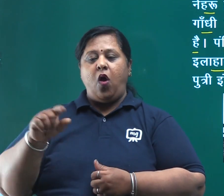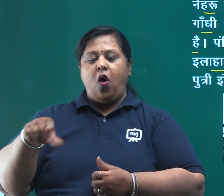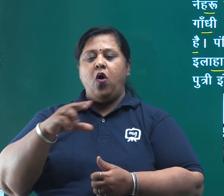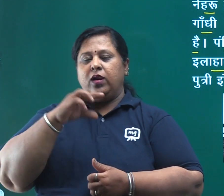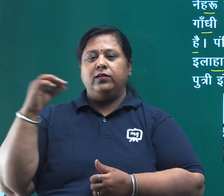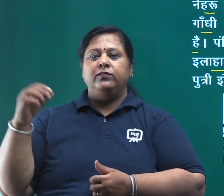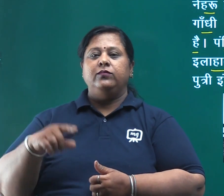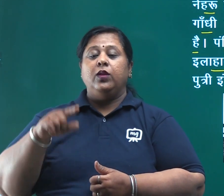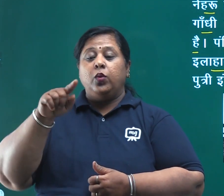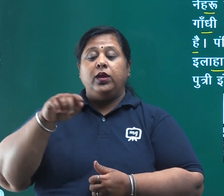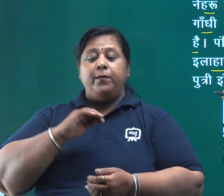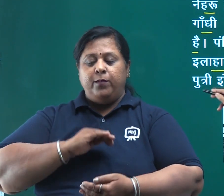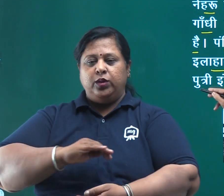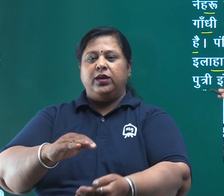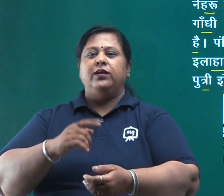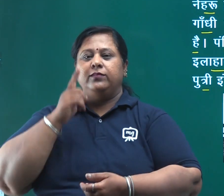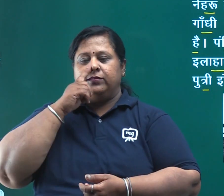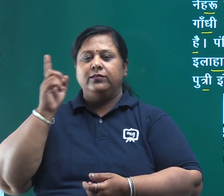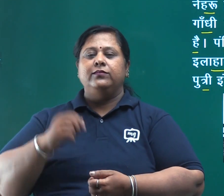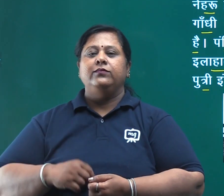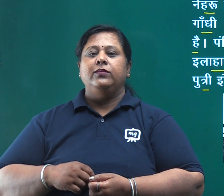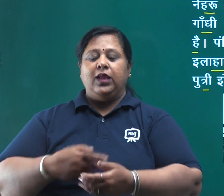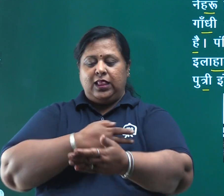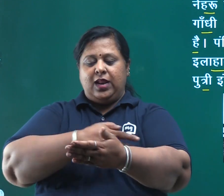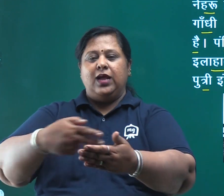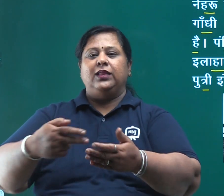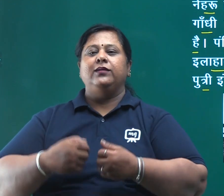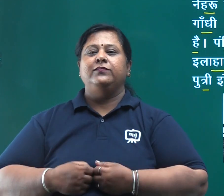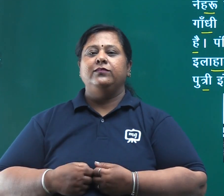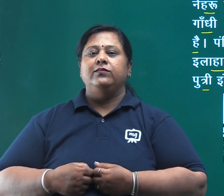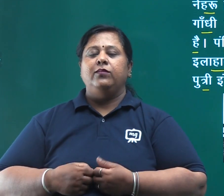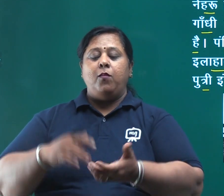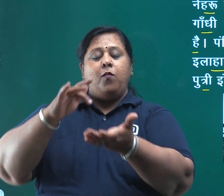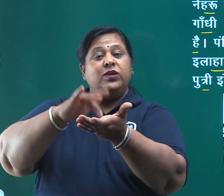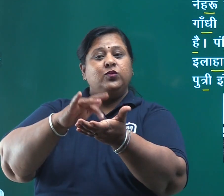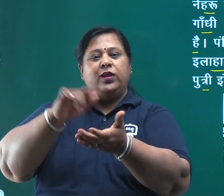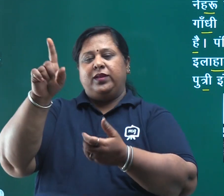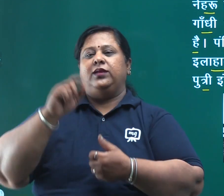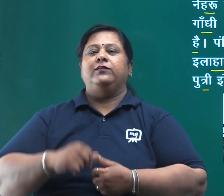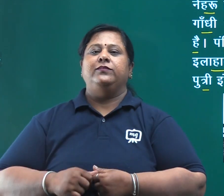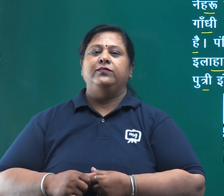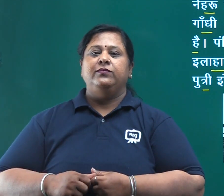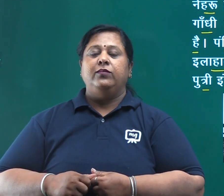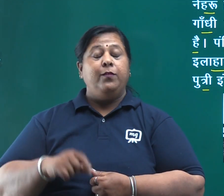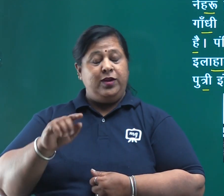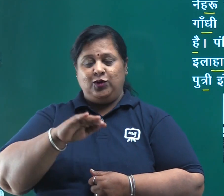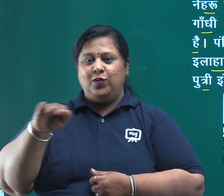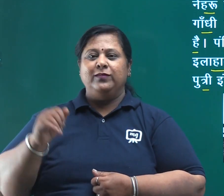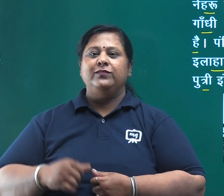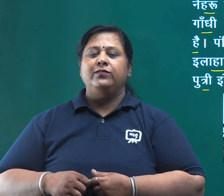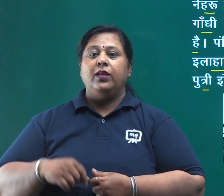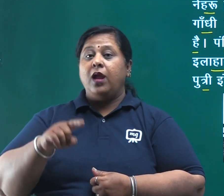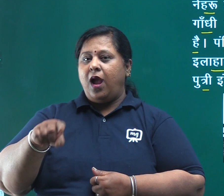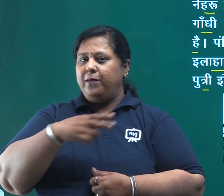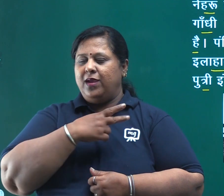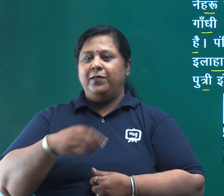और उनकी पुत्री इंदिरा गांधी मसूरी में थी। बच्चों,